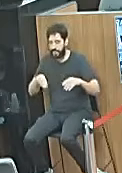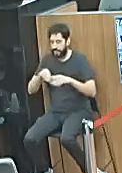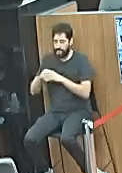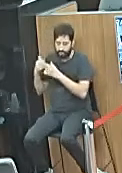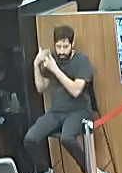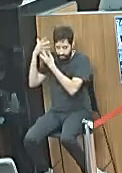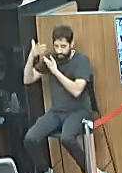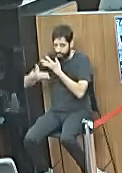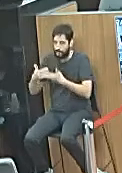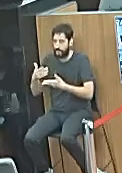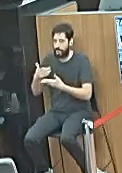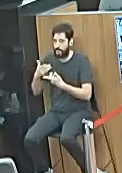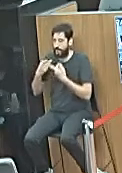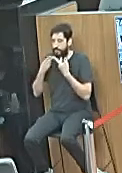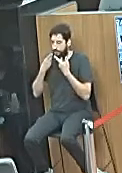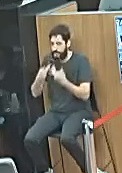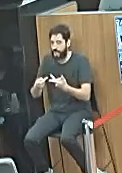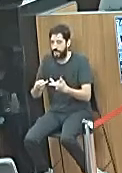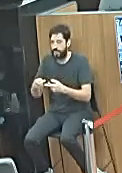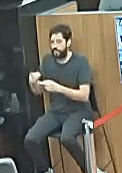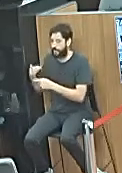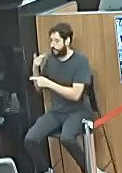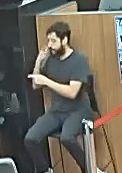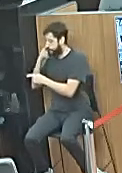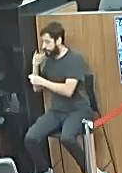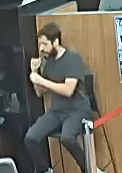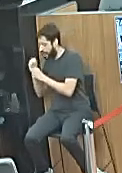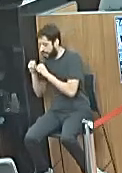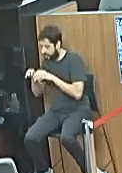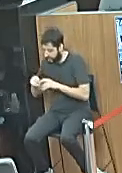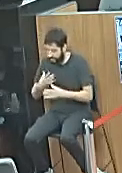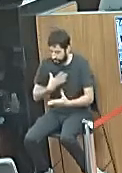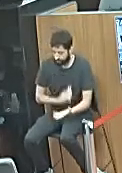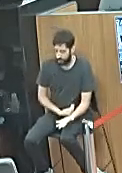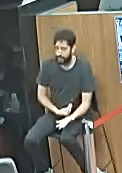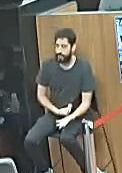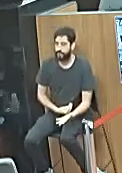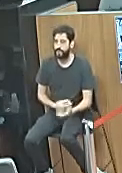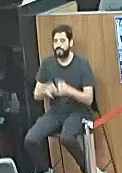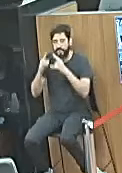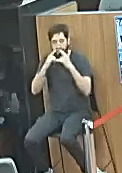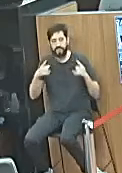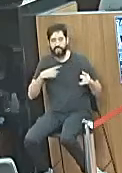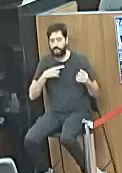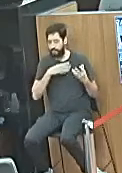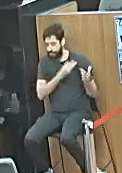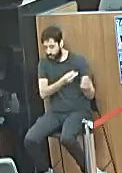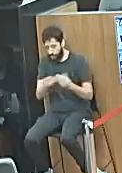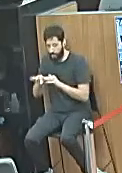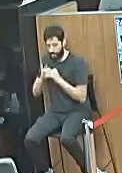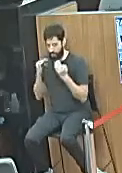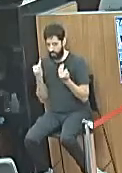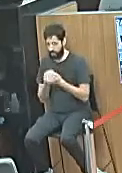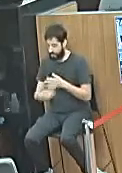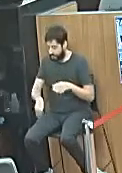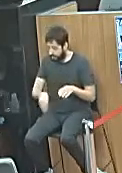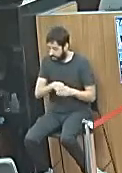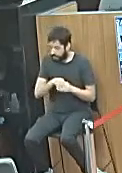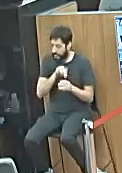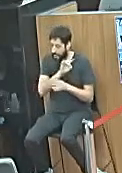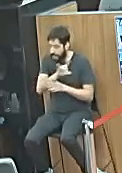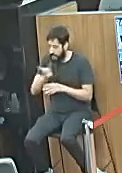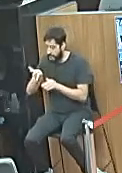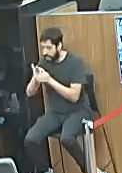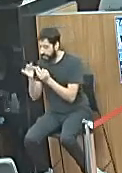oral tudo de pai para filho o circo é um lugar onde tem muitas e muitas famílias ali dentro e de cada família